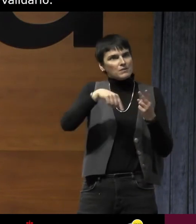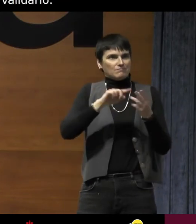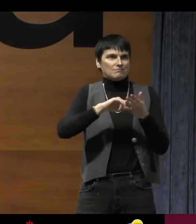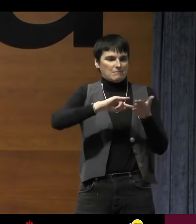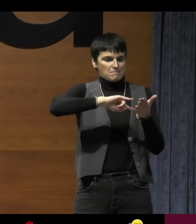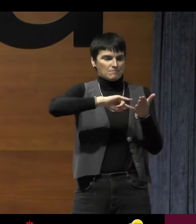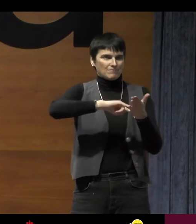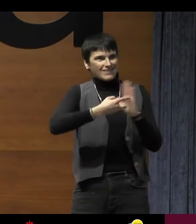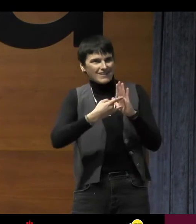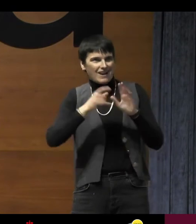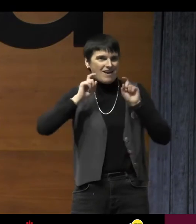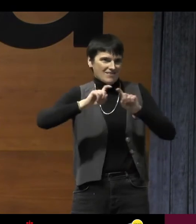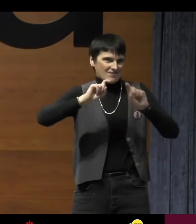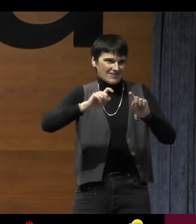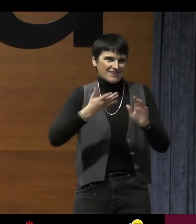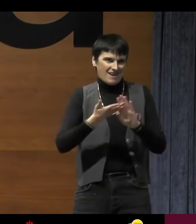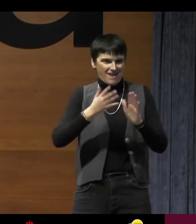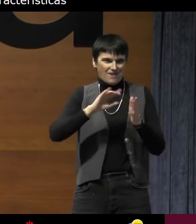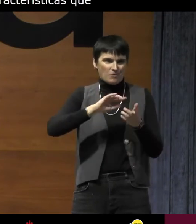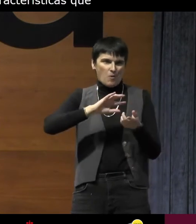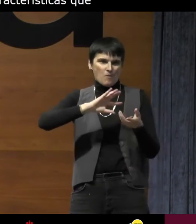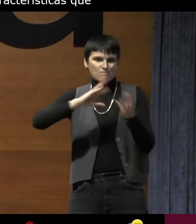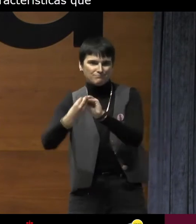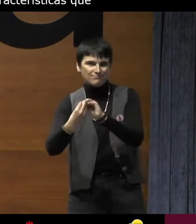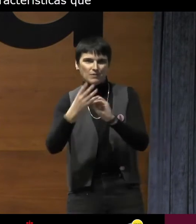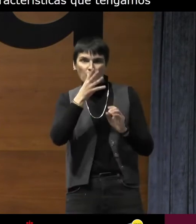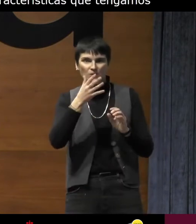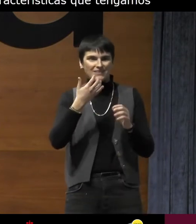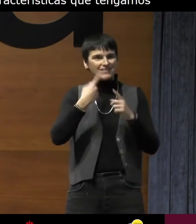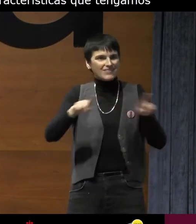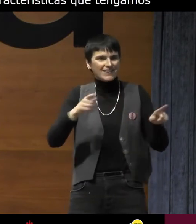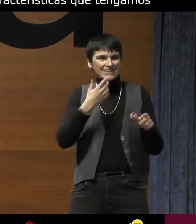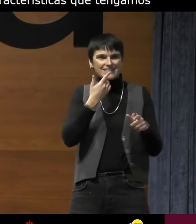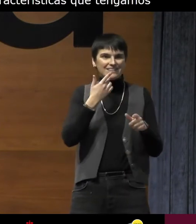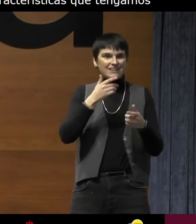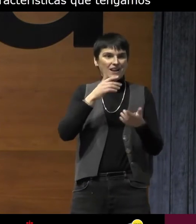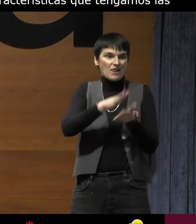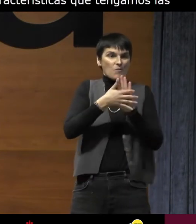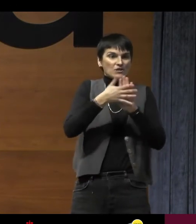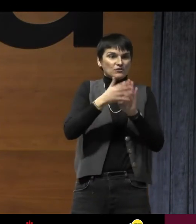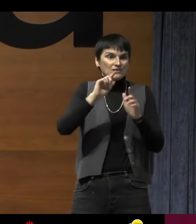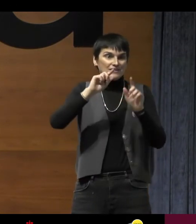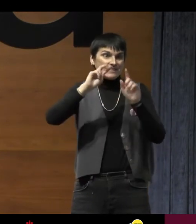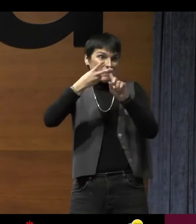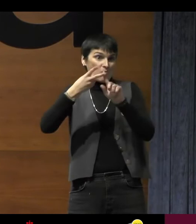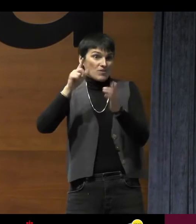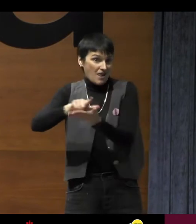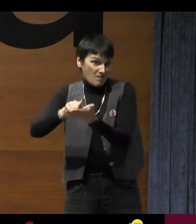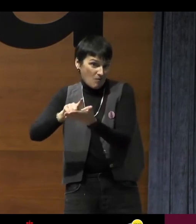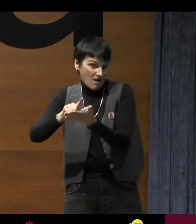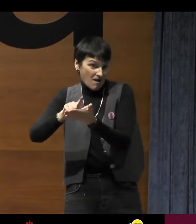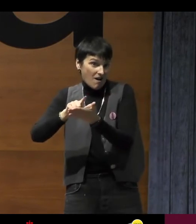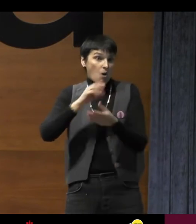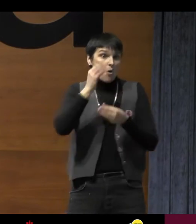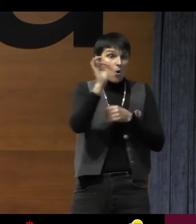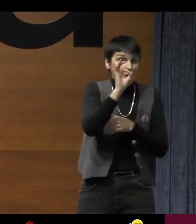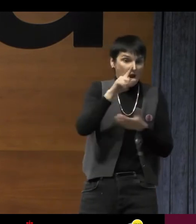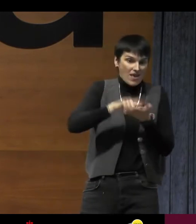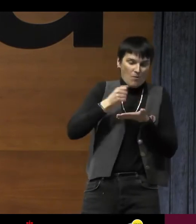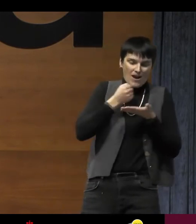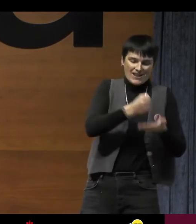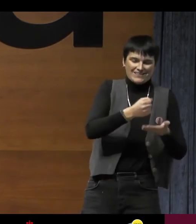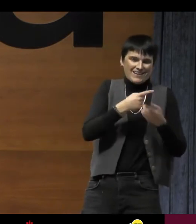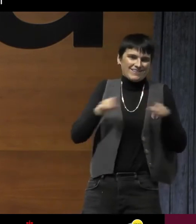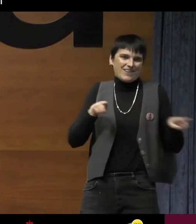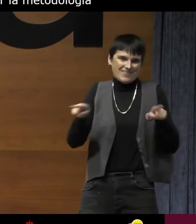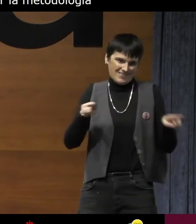independientemente de las características que tengamos las personas codas. También es importante adaptar la metodología en caso de